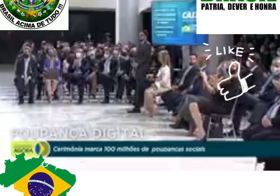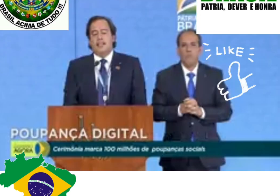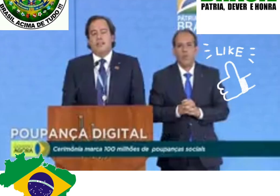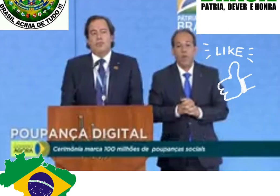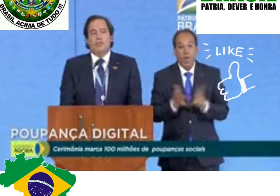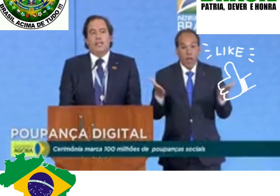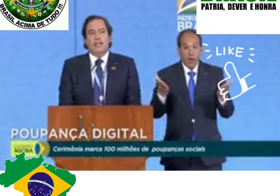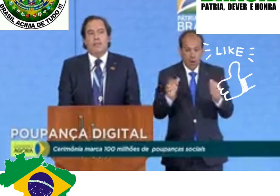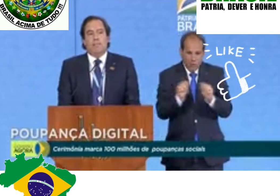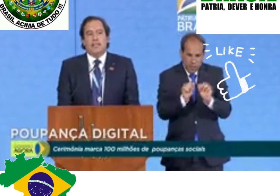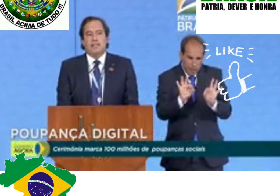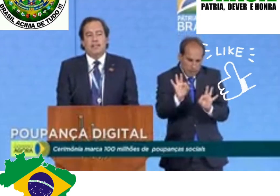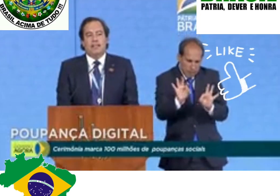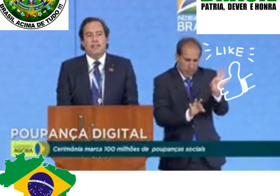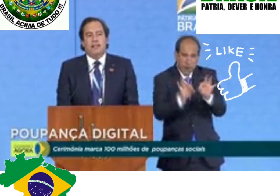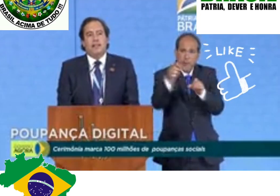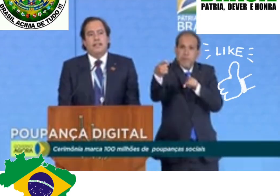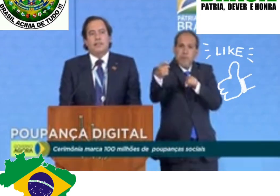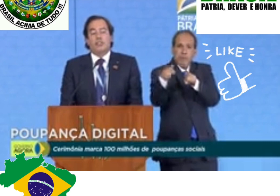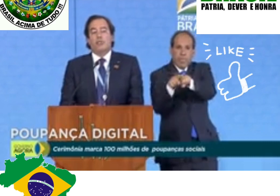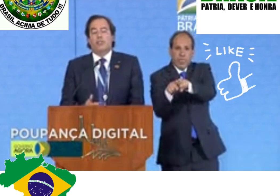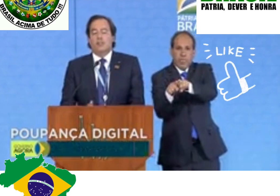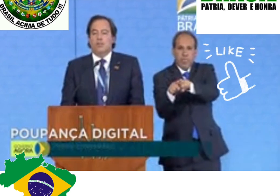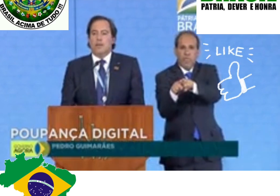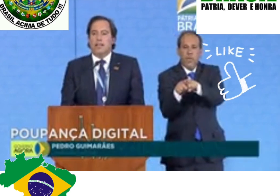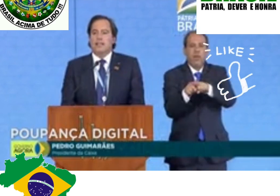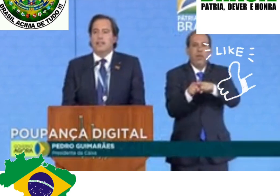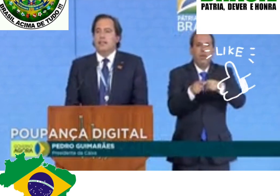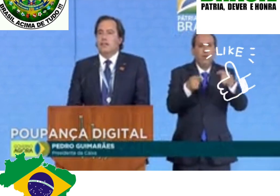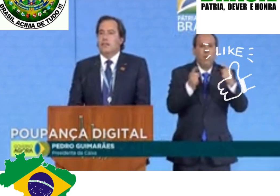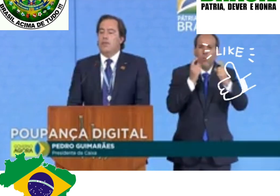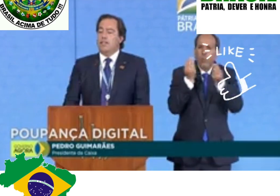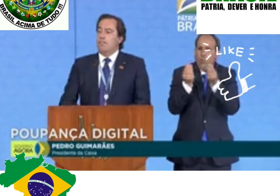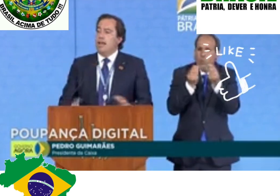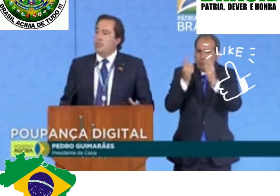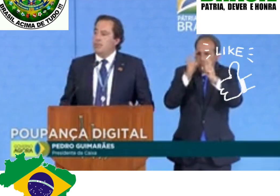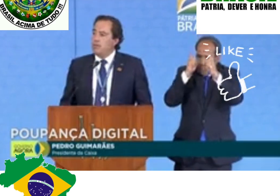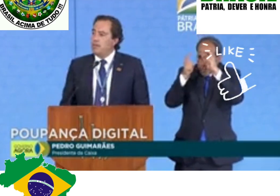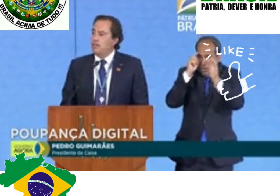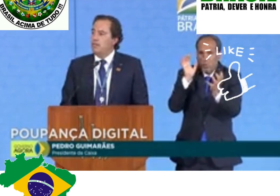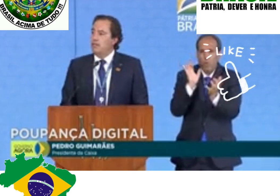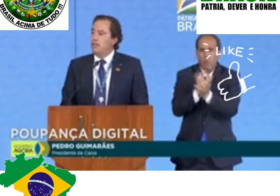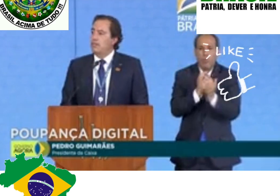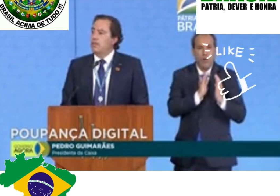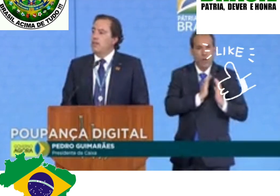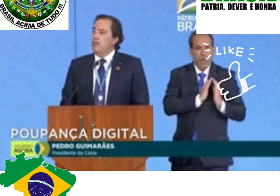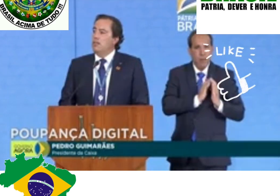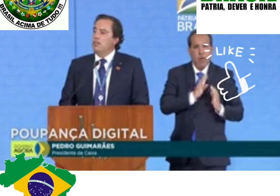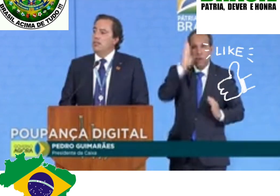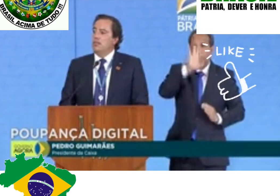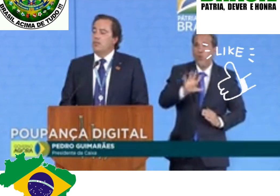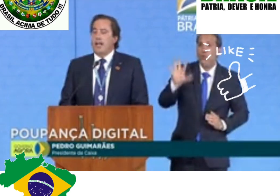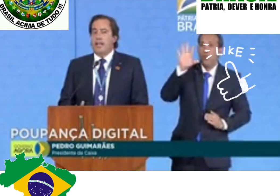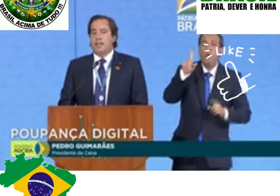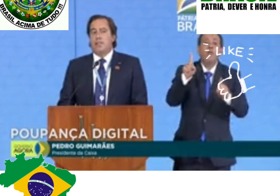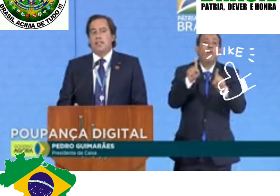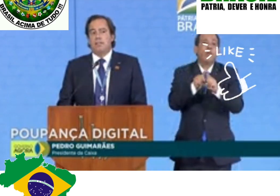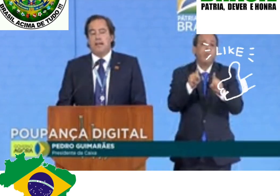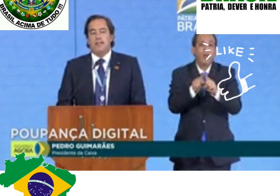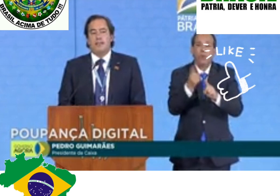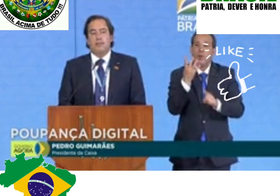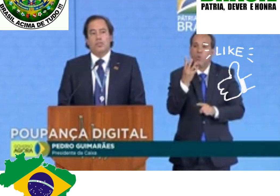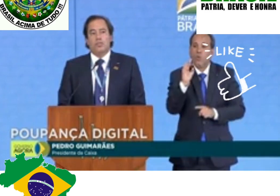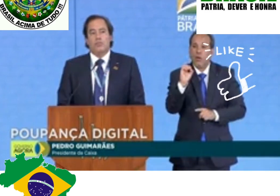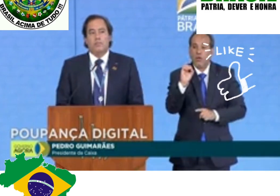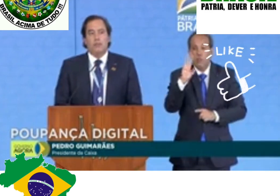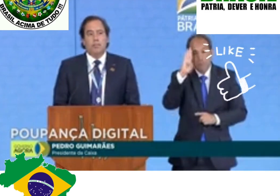Estamos fazendo uma parceria, uma discussão de parceria com as APAES pelo Brasil inteiro. Inclusive, os 40